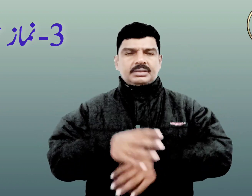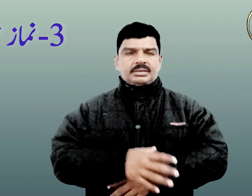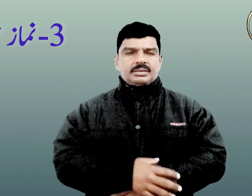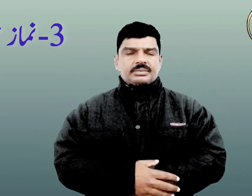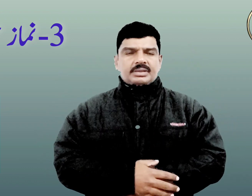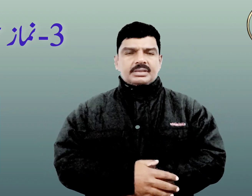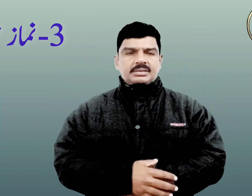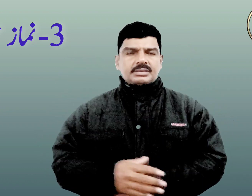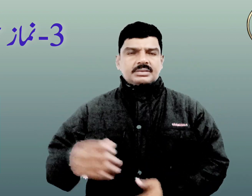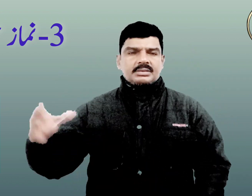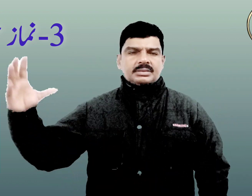नमाज